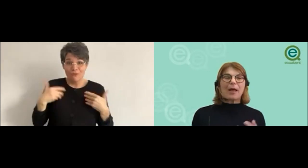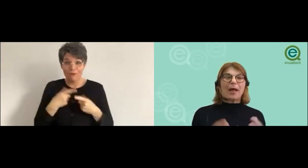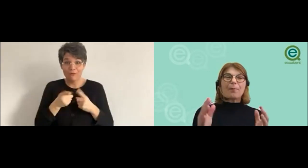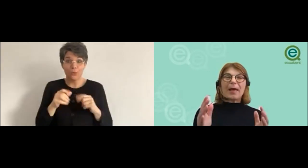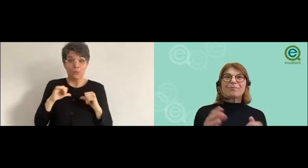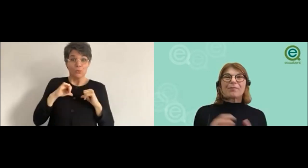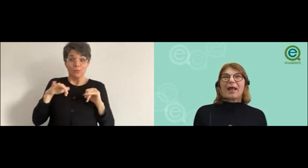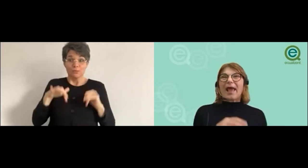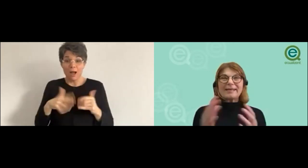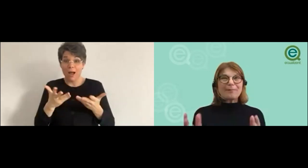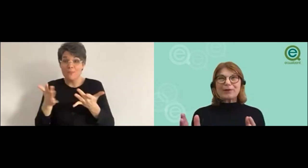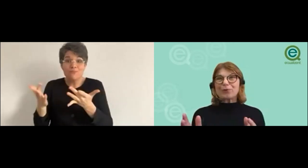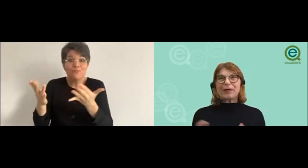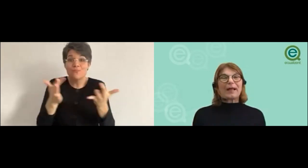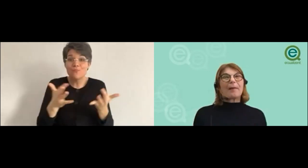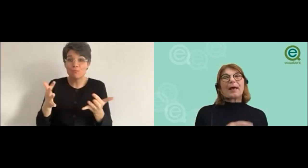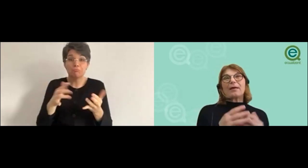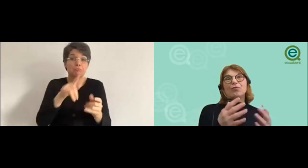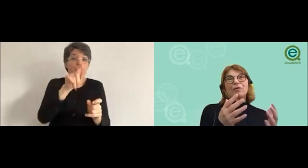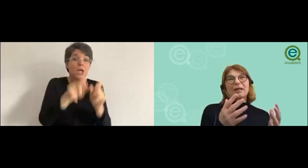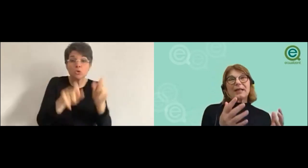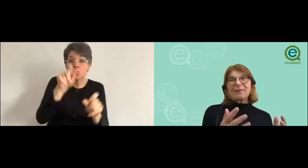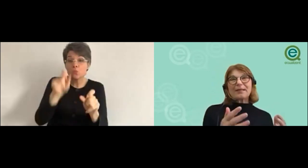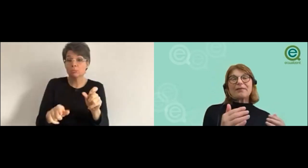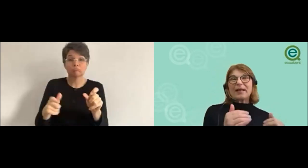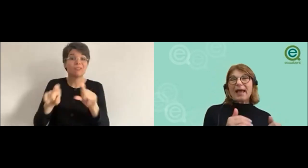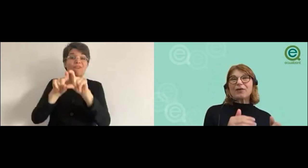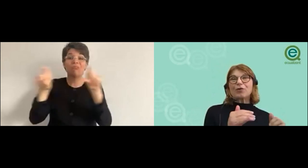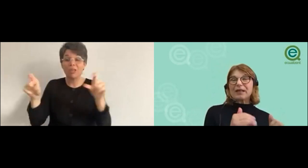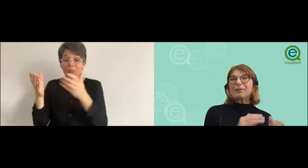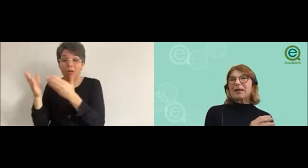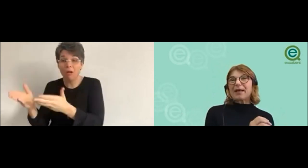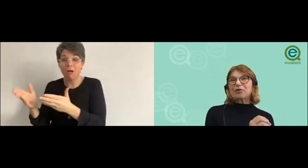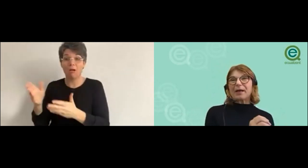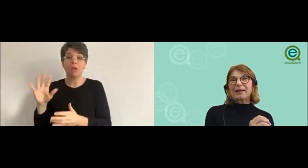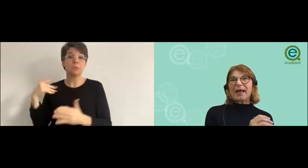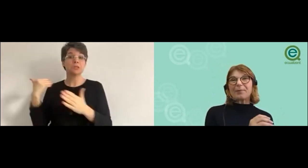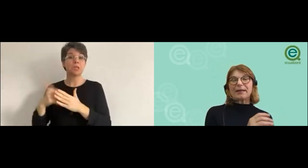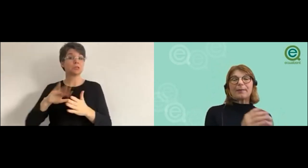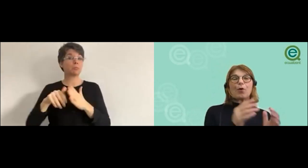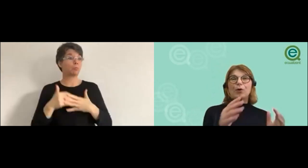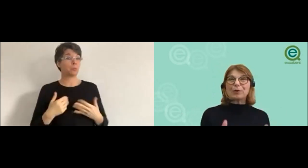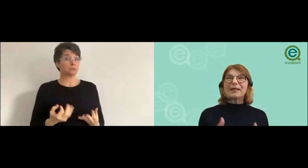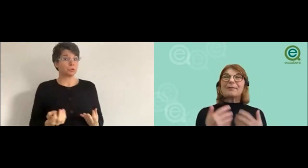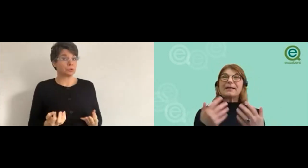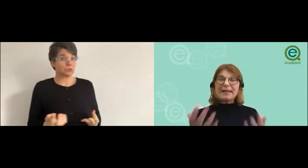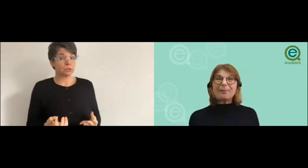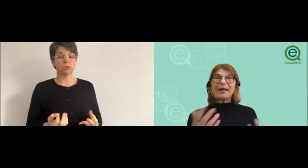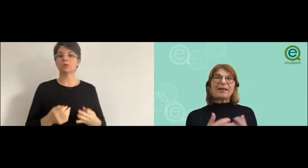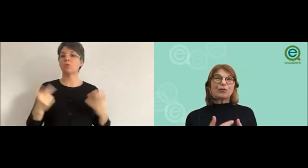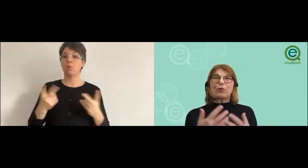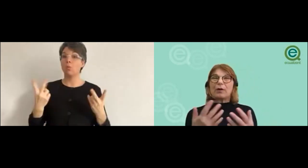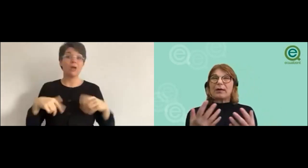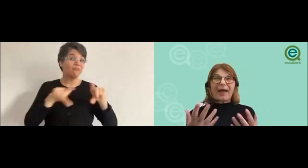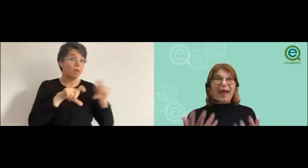haben bei Einzelpersonen, bei Unternehmen, die vielleicht noch nicht mit Gebärdensprache gearbeitet haben oder Unternehmen, die